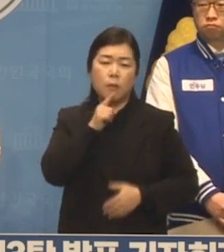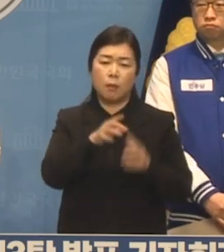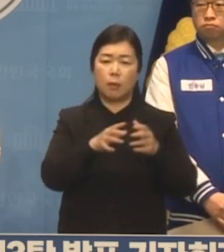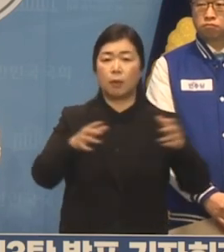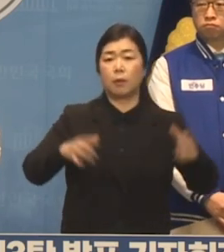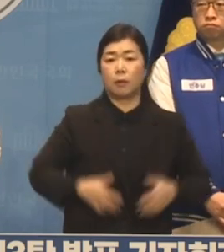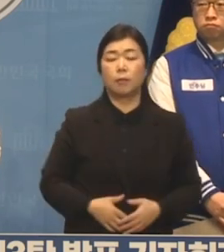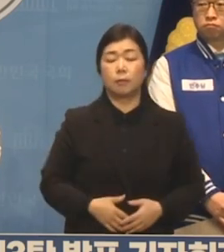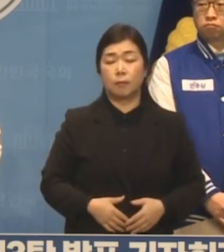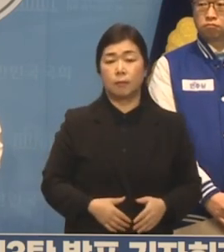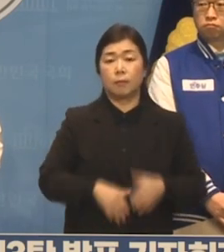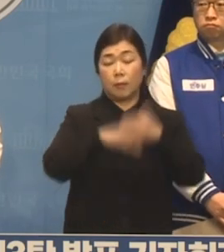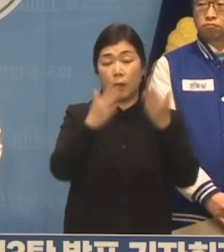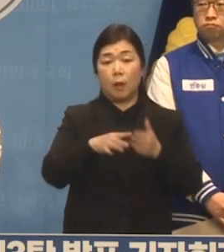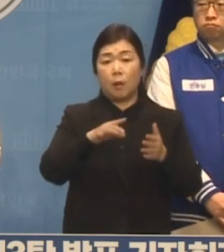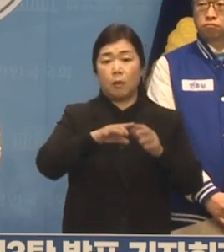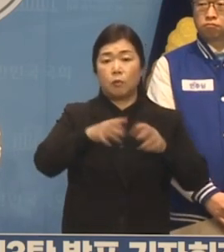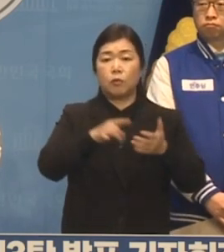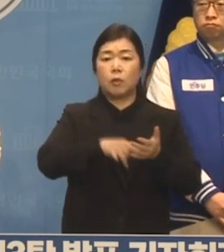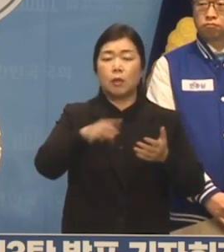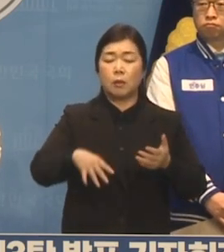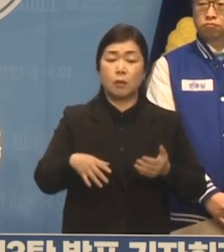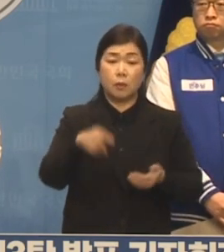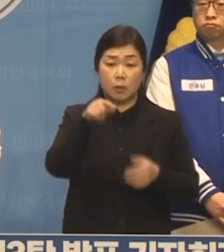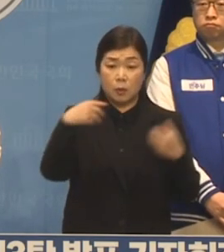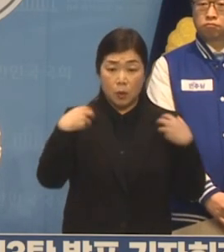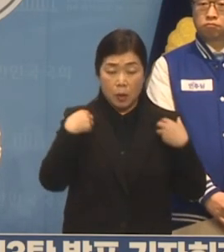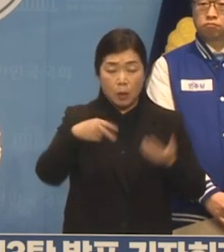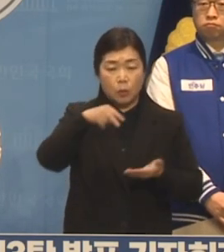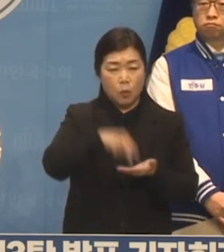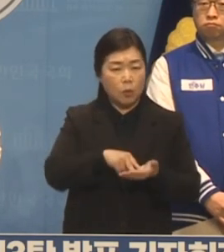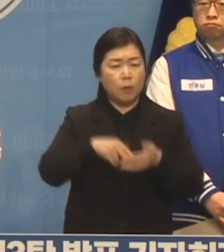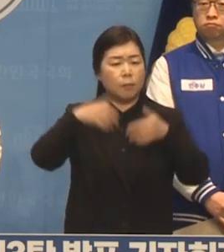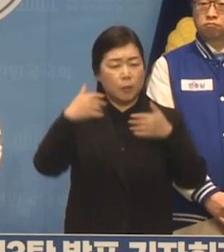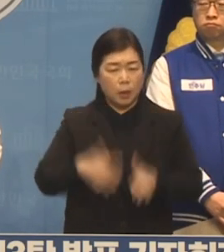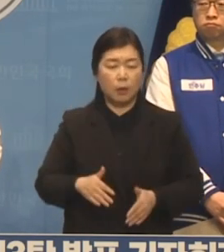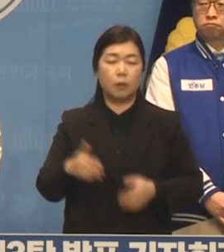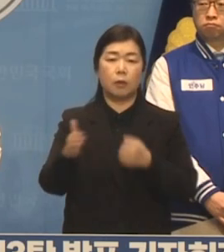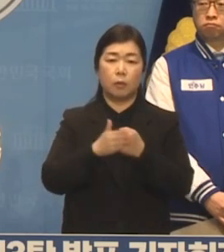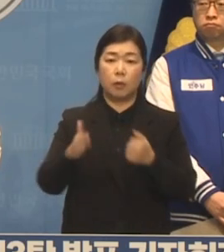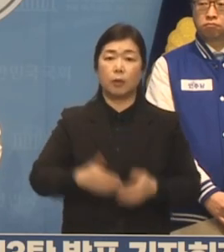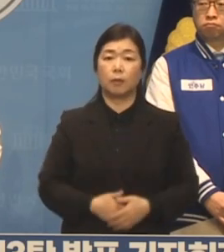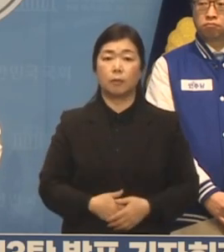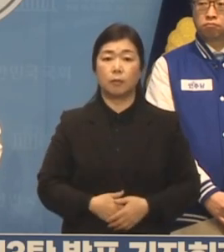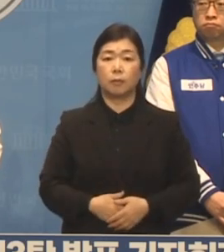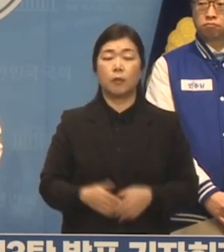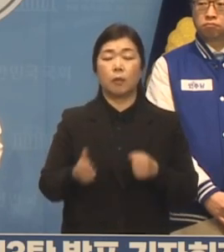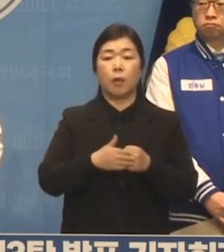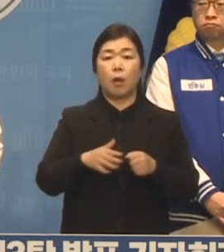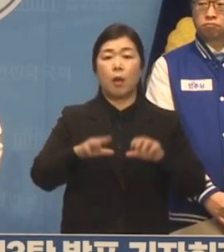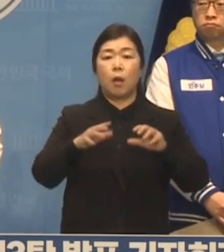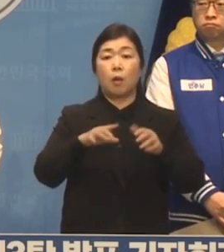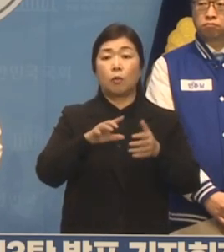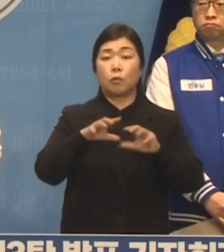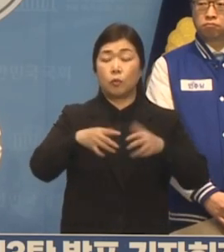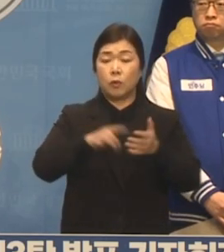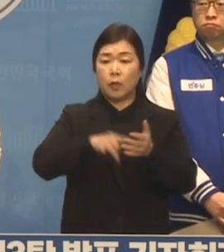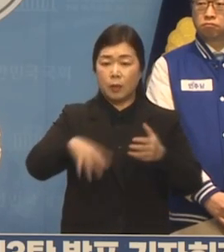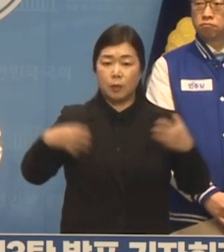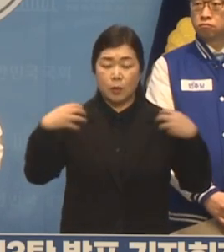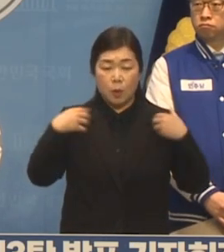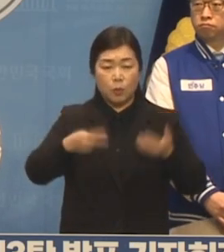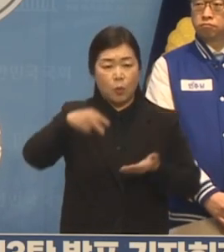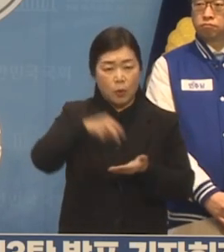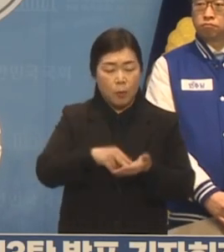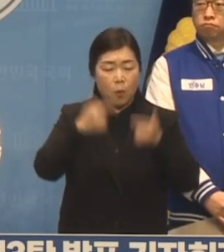모두 국세청의 독립성이 취약하기 때문입니다. 국세청의 독립성 확보 방안을 시스템으로 만들어야 하는